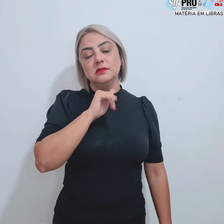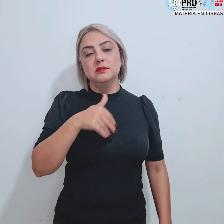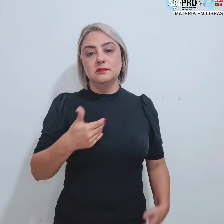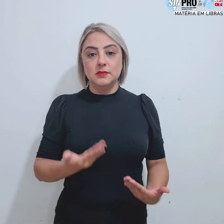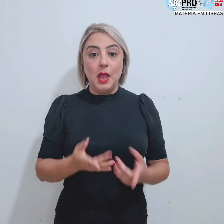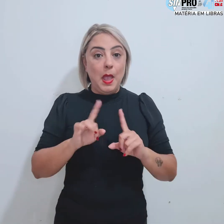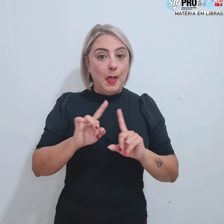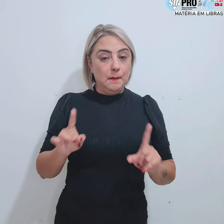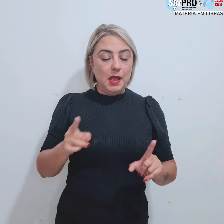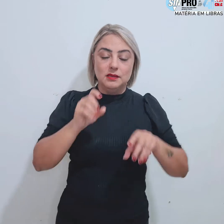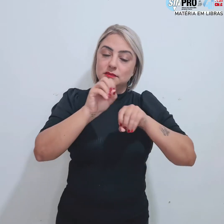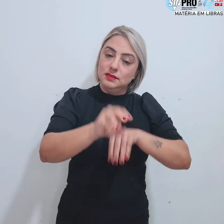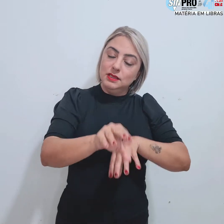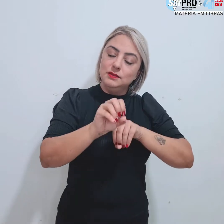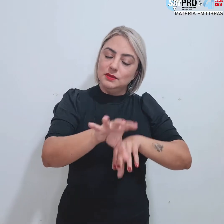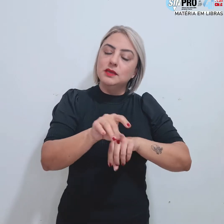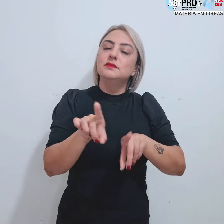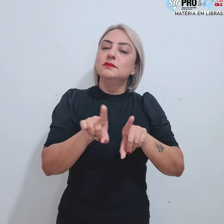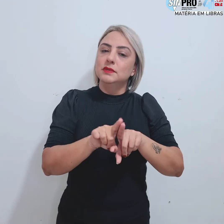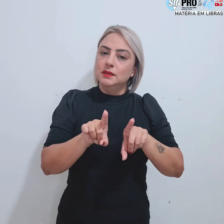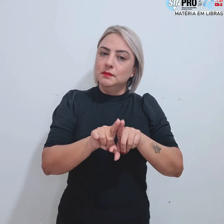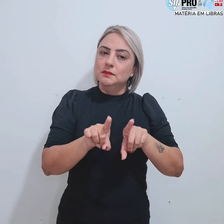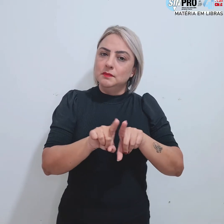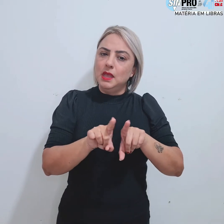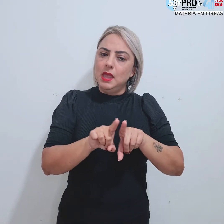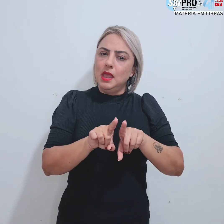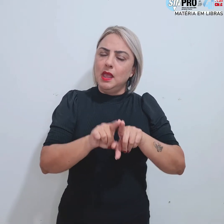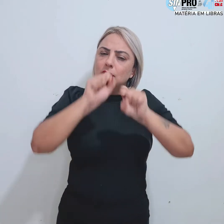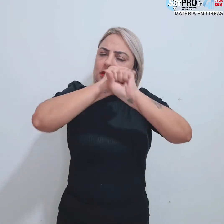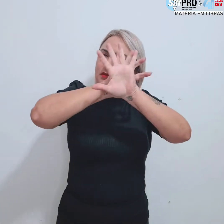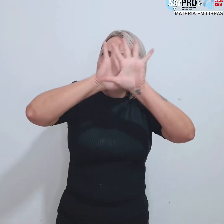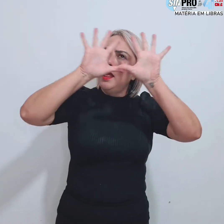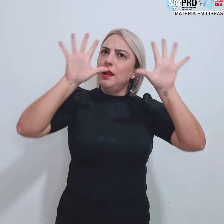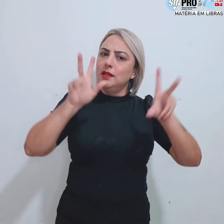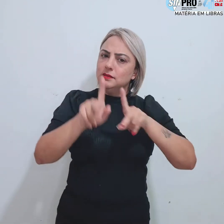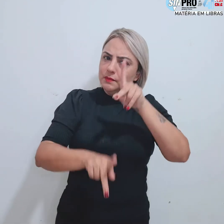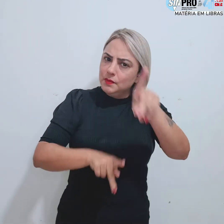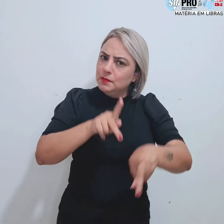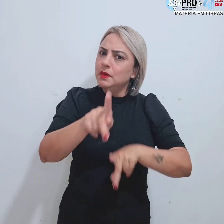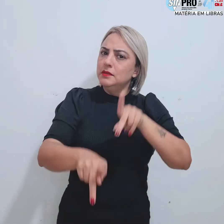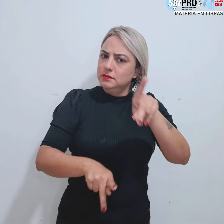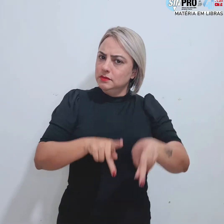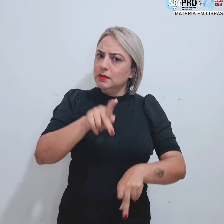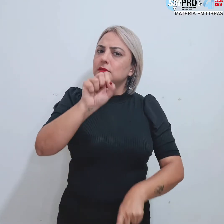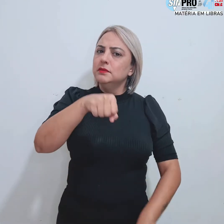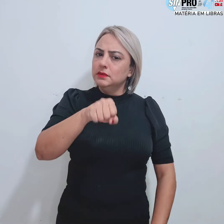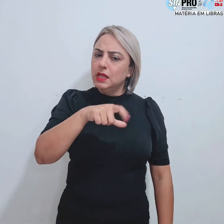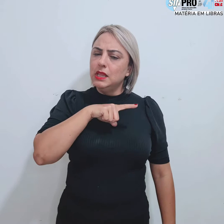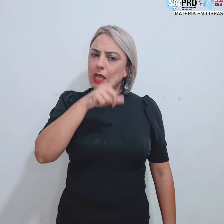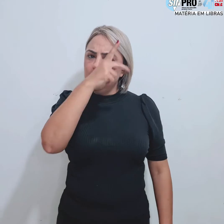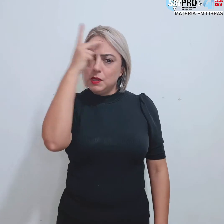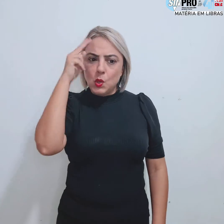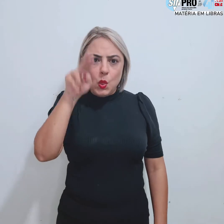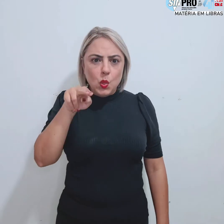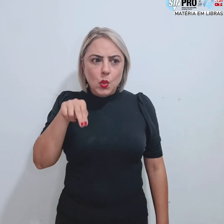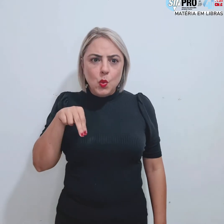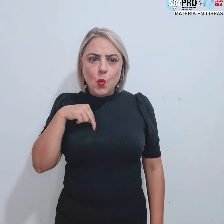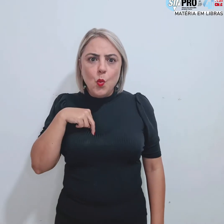Mas a educação também esclarece a população. Tem gente que nunca teve